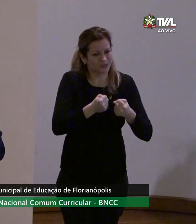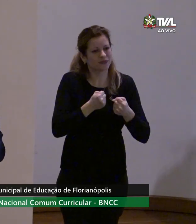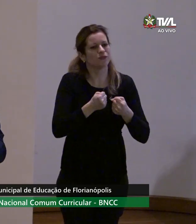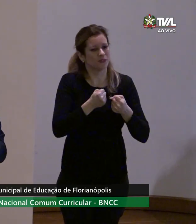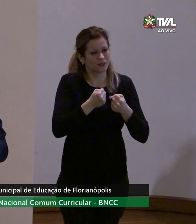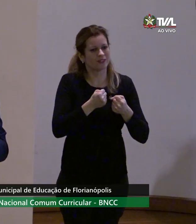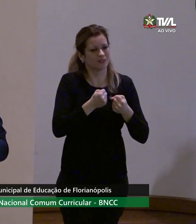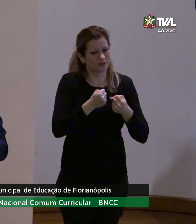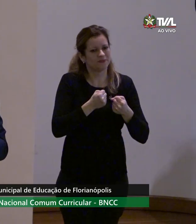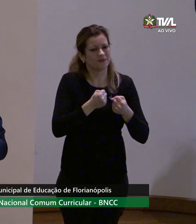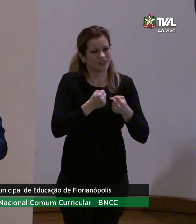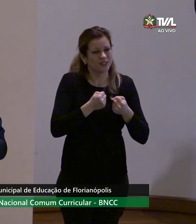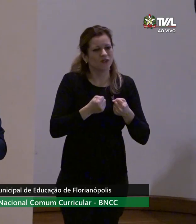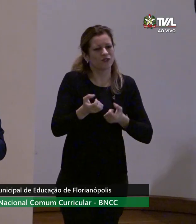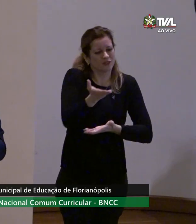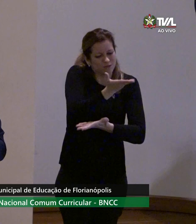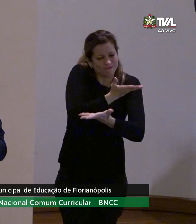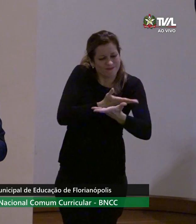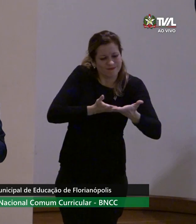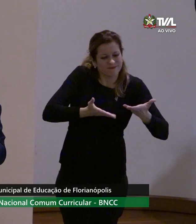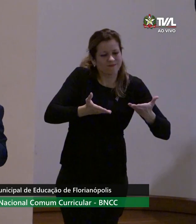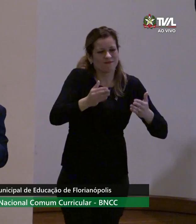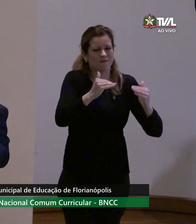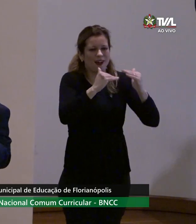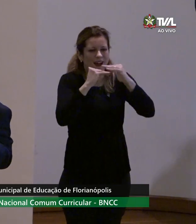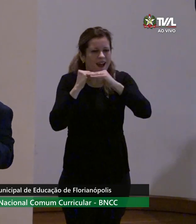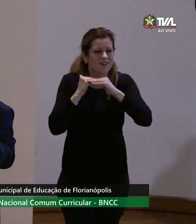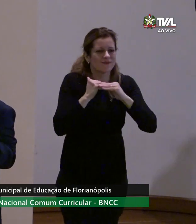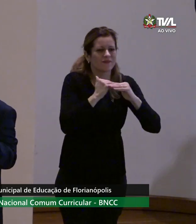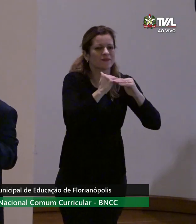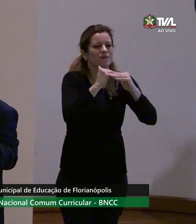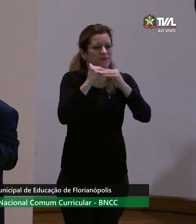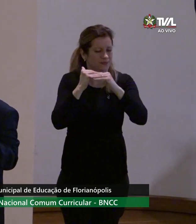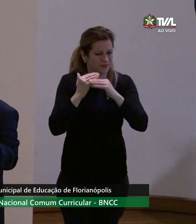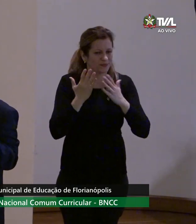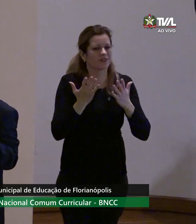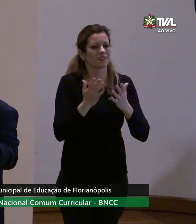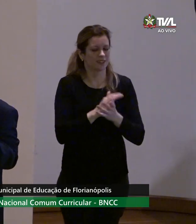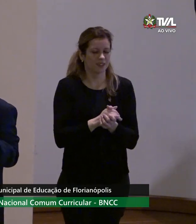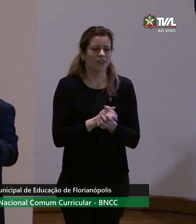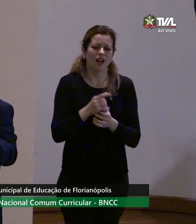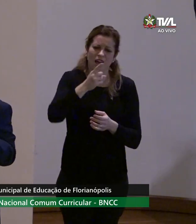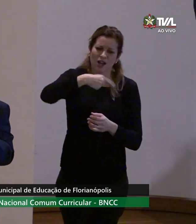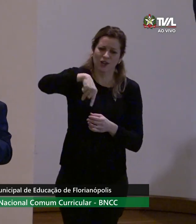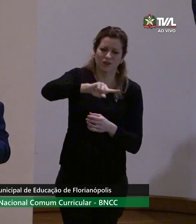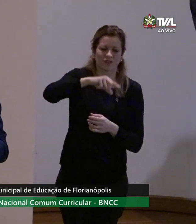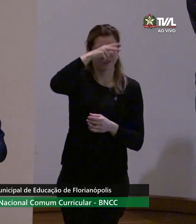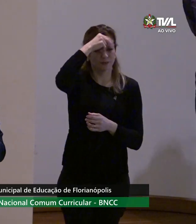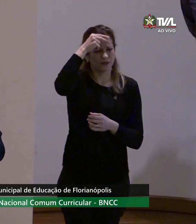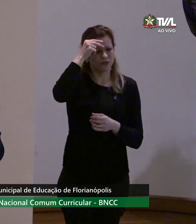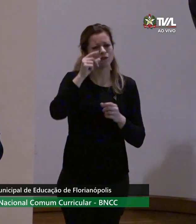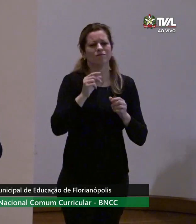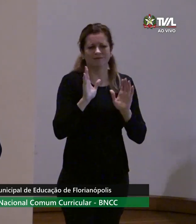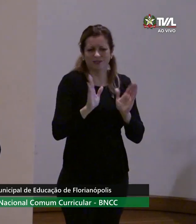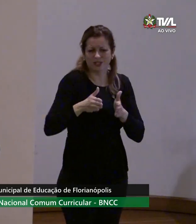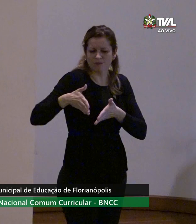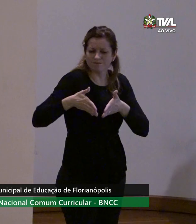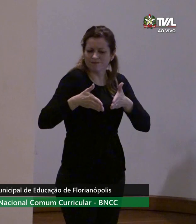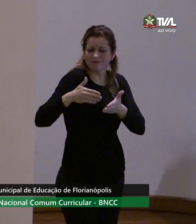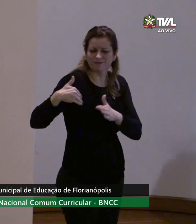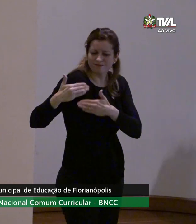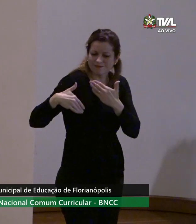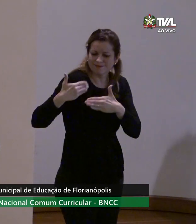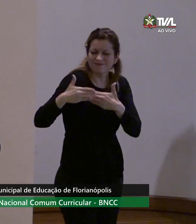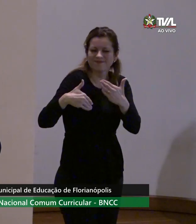uma Harmonia desses grandes conceitos Mas a nossa rede já tem uma trajetória a Vitória imensa e a